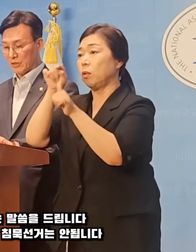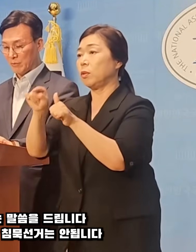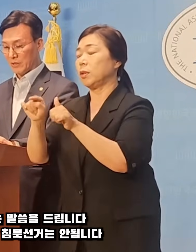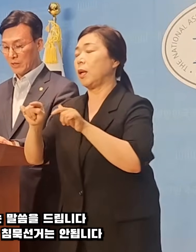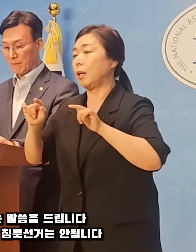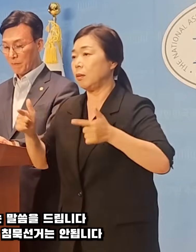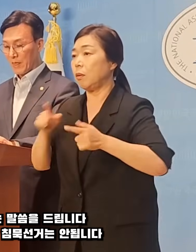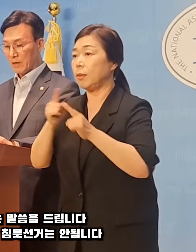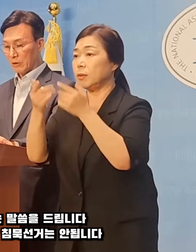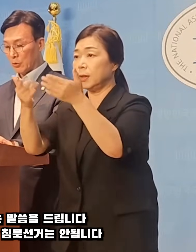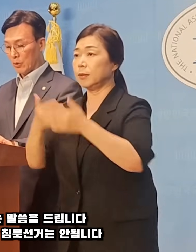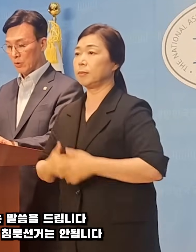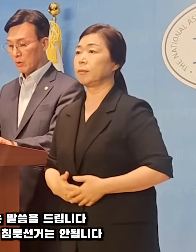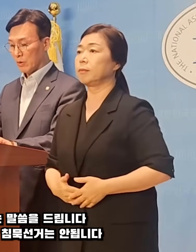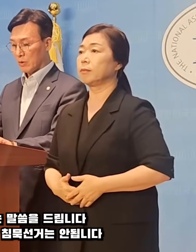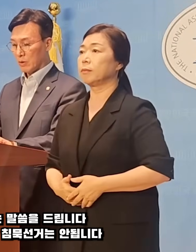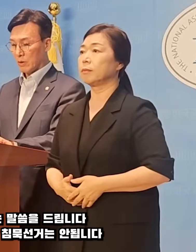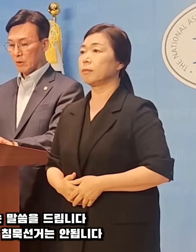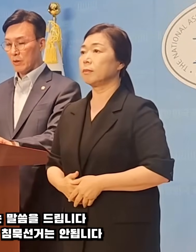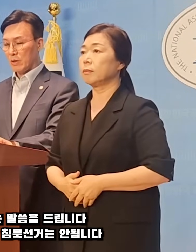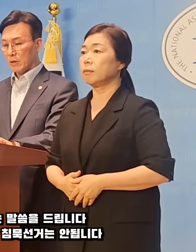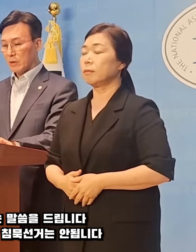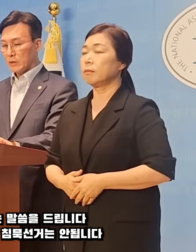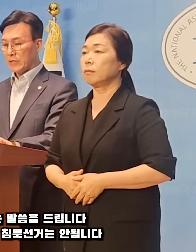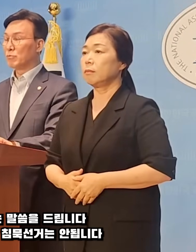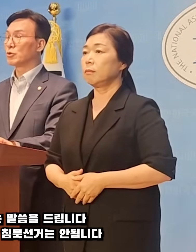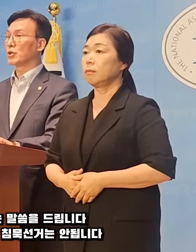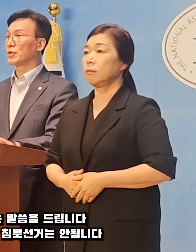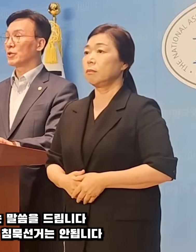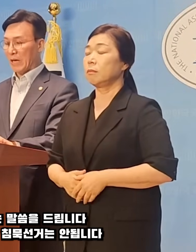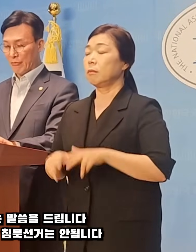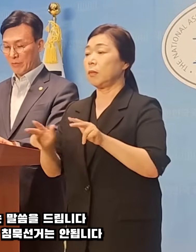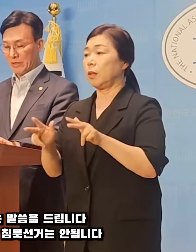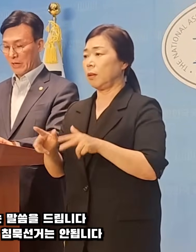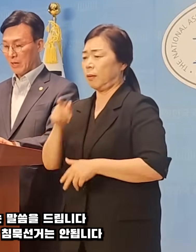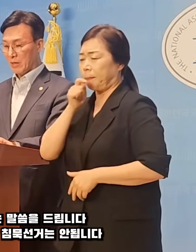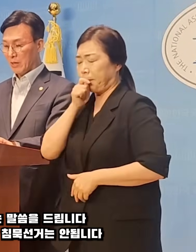하는 말씀을 드립니다. 끝으로 친북 선거는 안 됩니다.